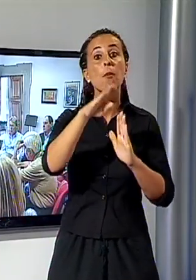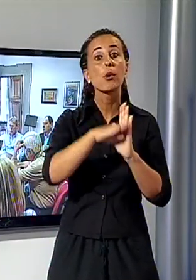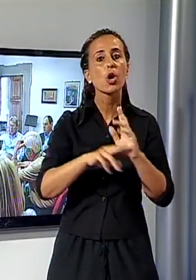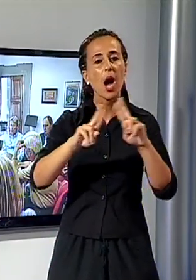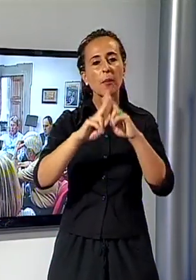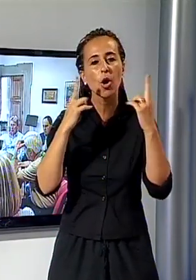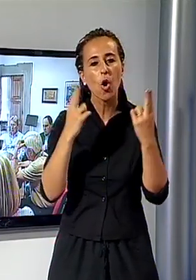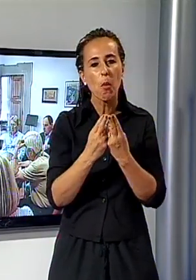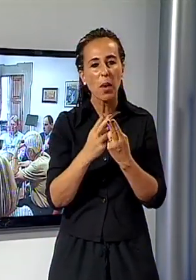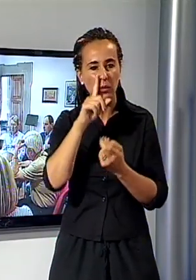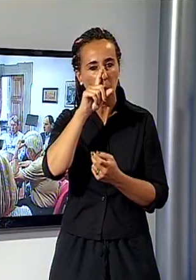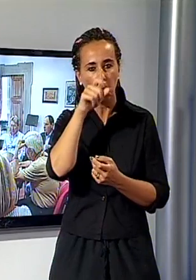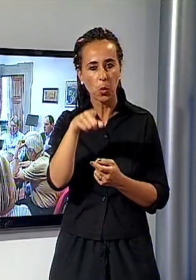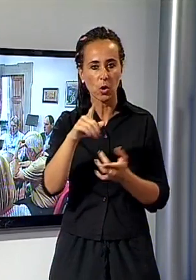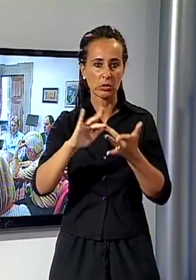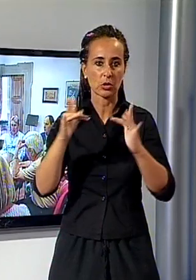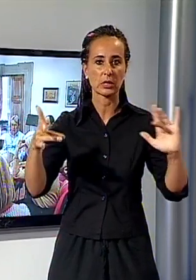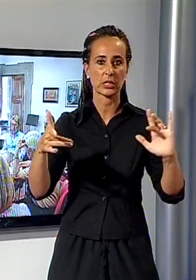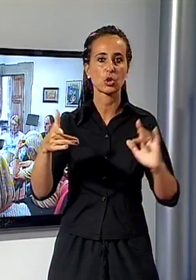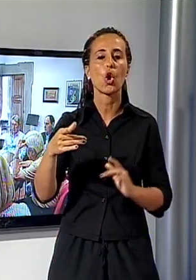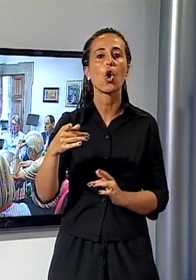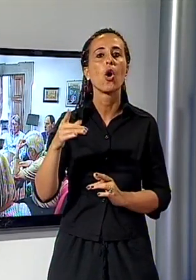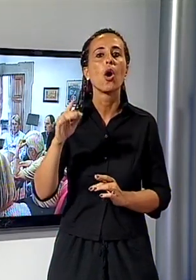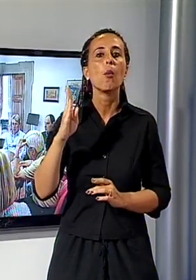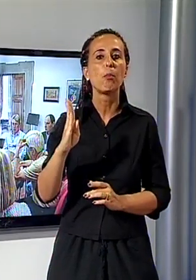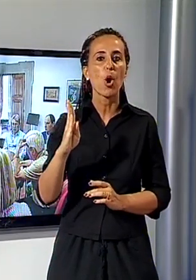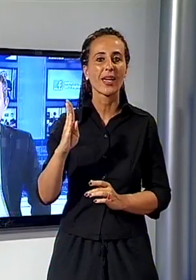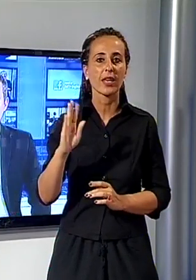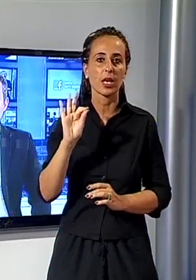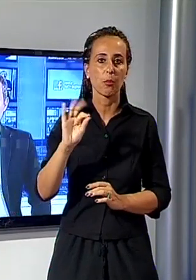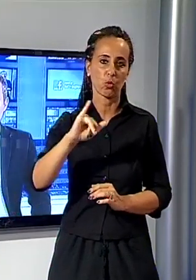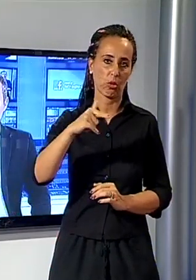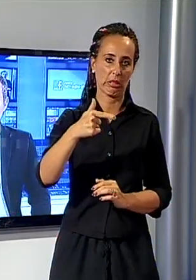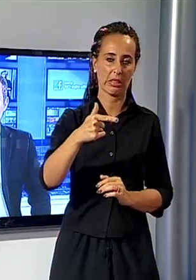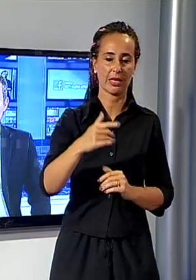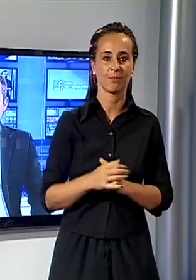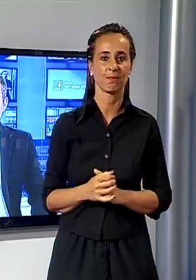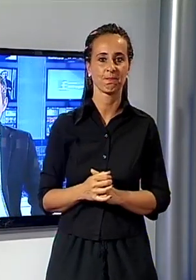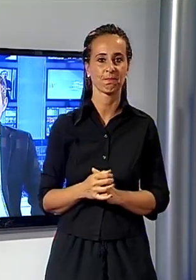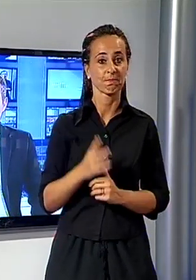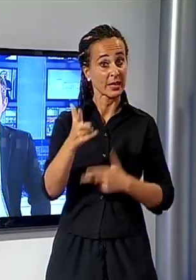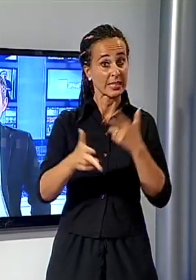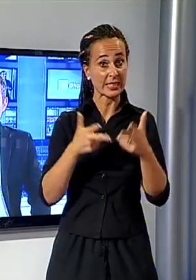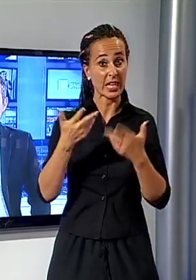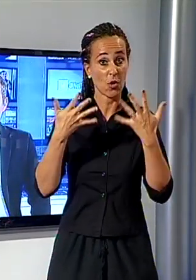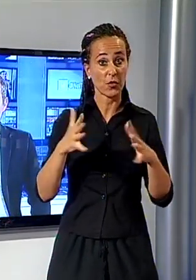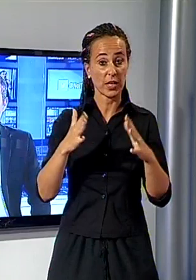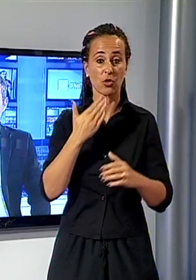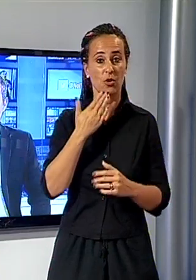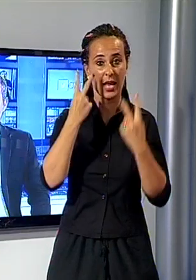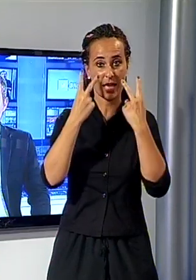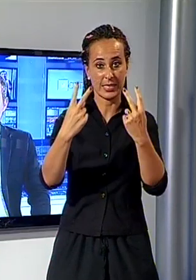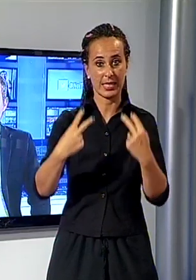appuntamenti in programma, il 9 settembre il recital del violinista Demetrio Comuzzi, accompagnato al pianoforte da Anna Maria